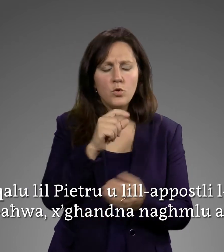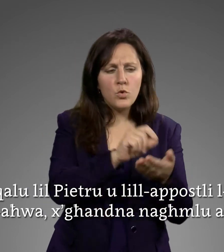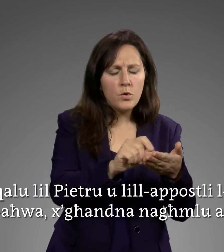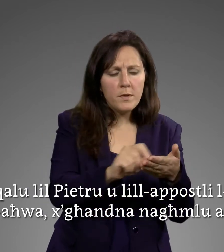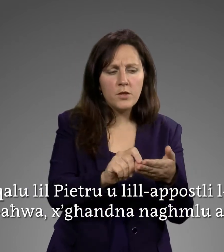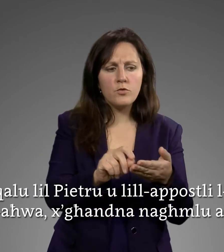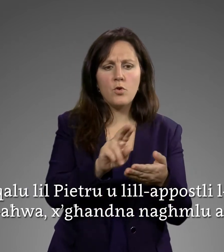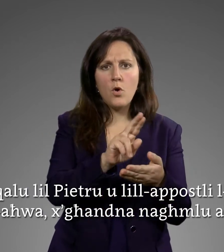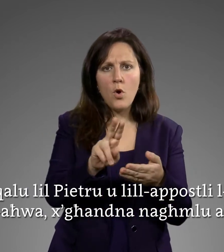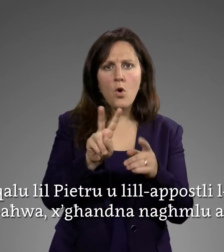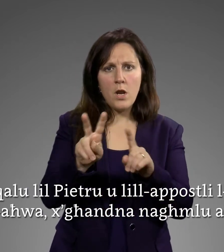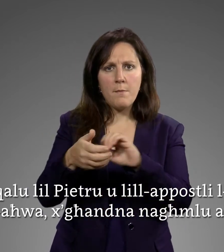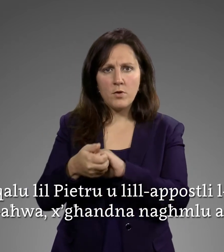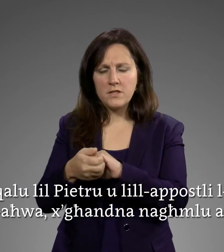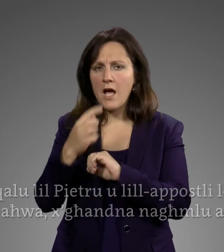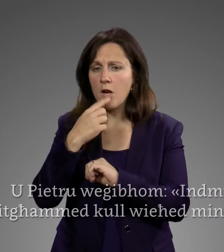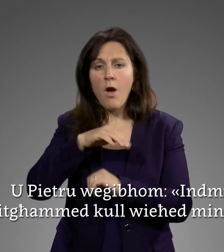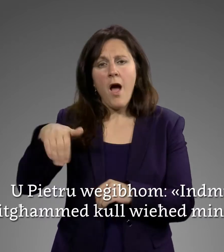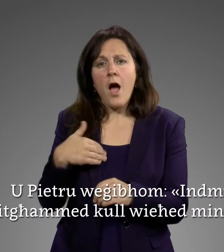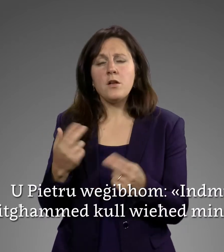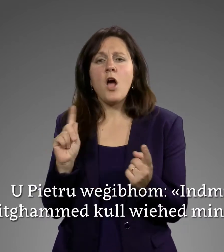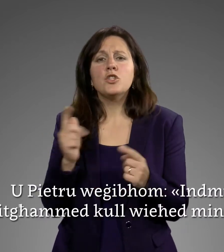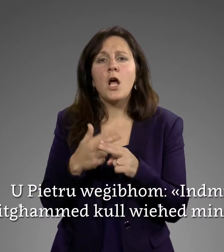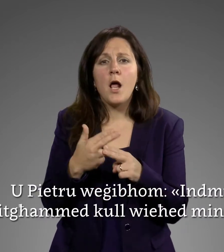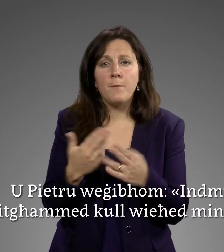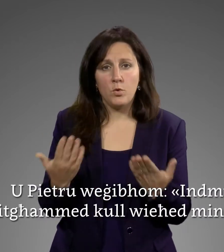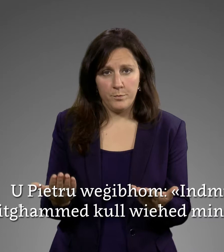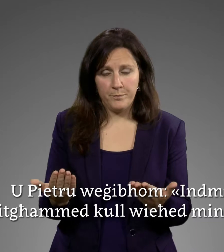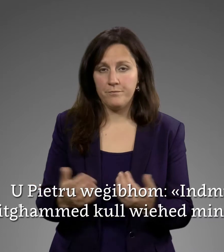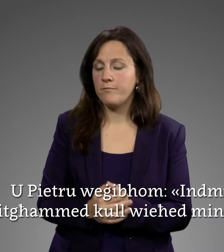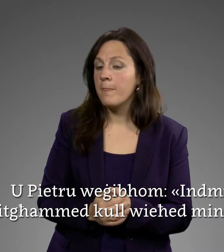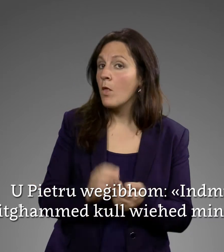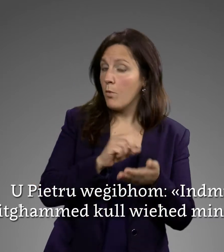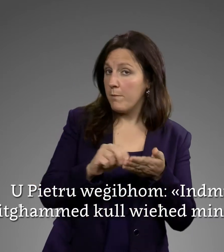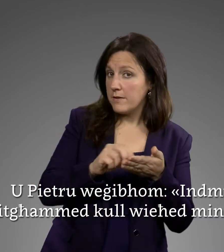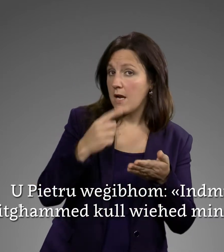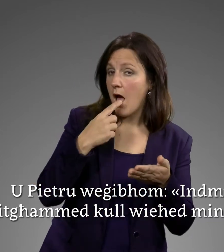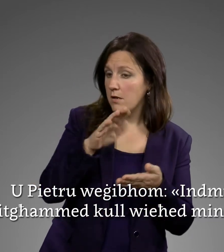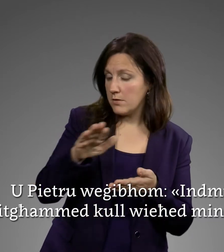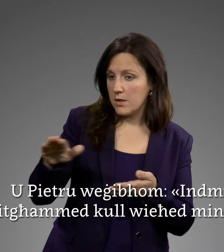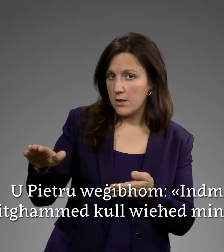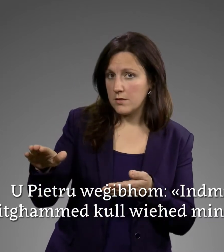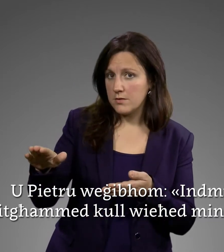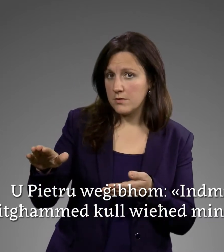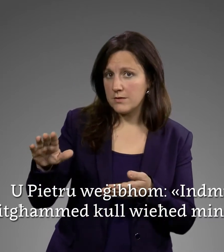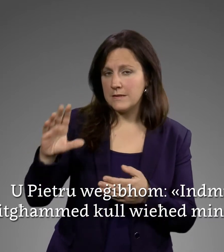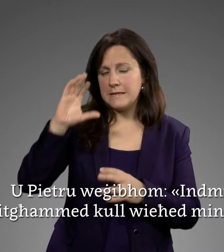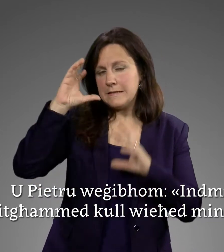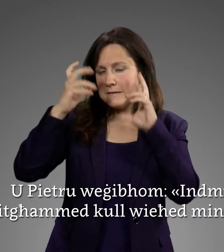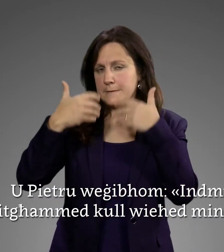Laħwa, x'għandna nagħmlu aħna? U Pietru weġibhom: Indmu u jitgħammet kull wieħed